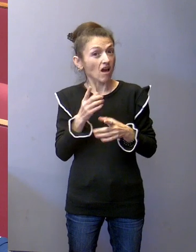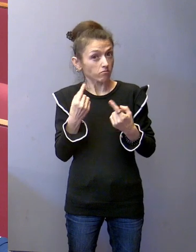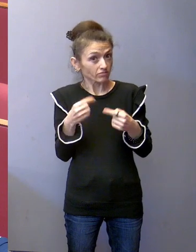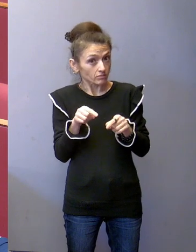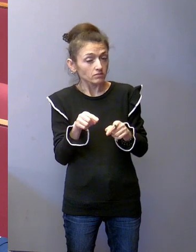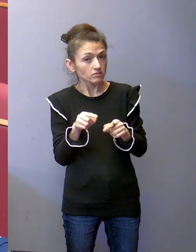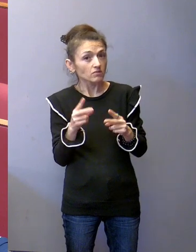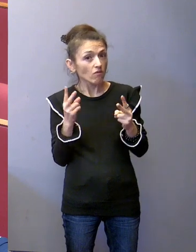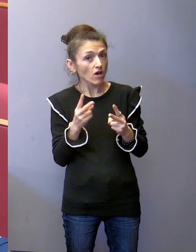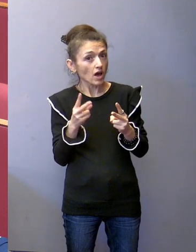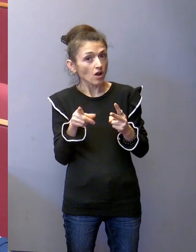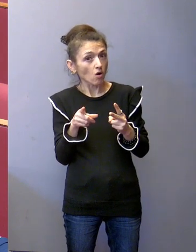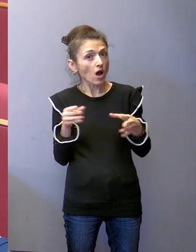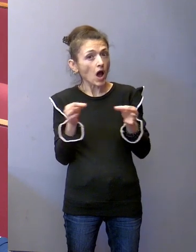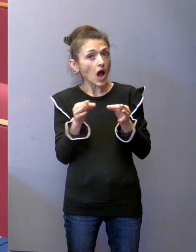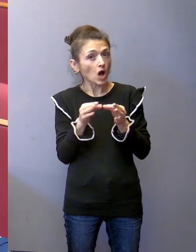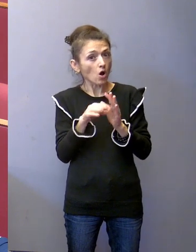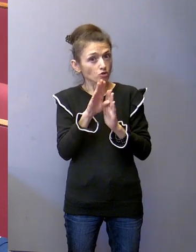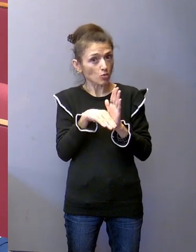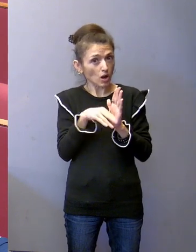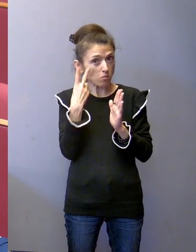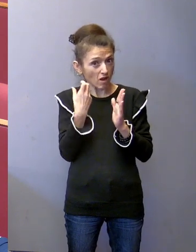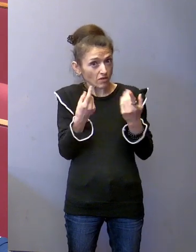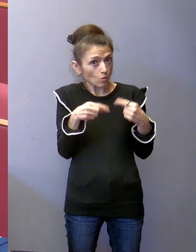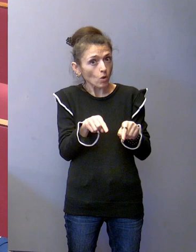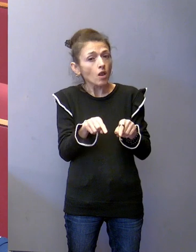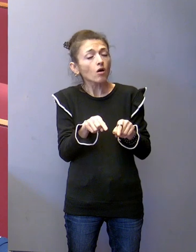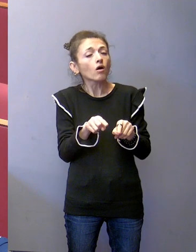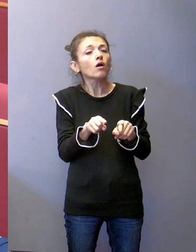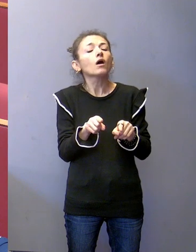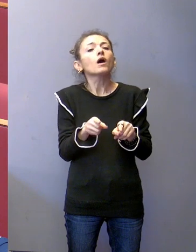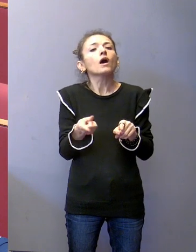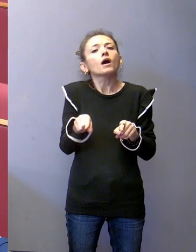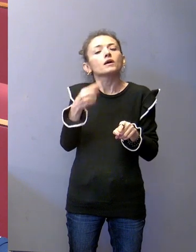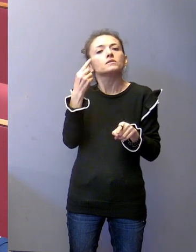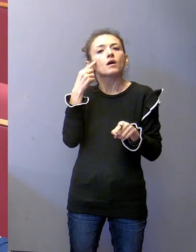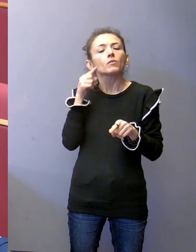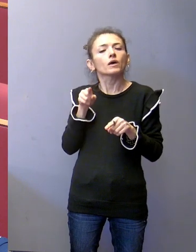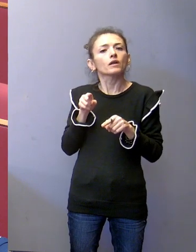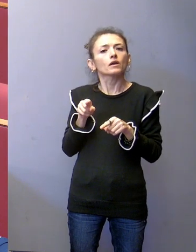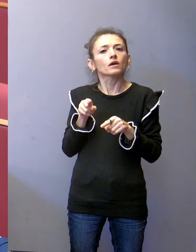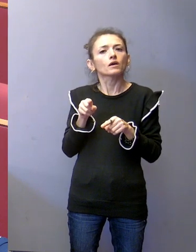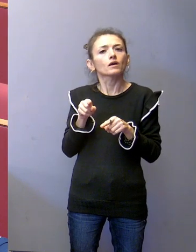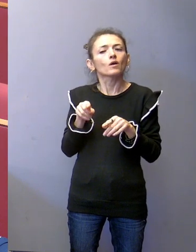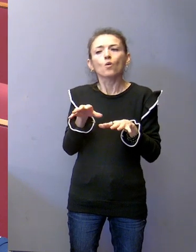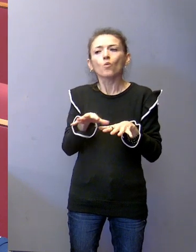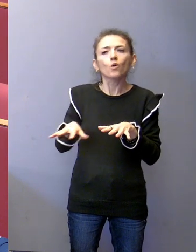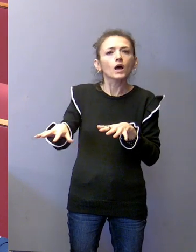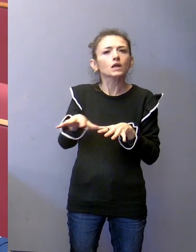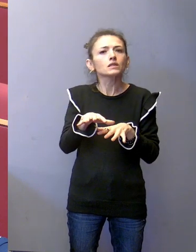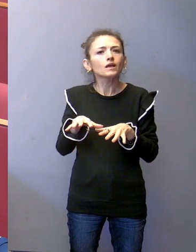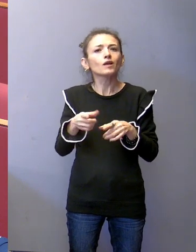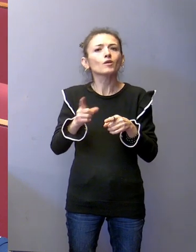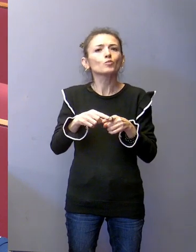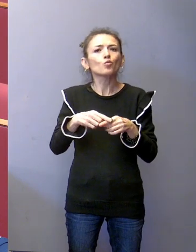quello Che prevedeva la corda di programma e soprattutto quanto al Quanto al quartiere e